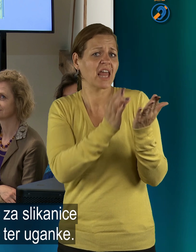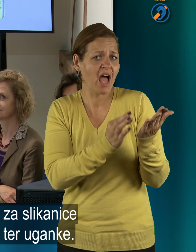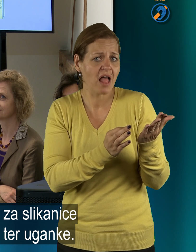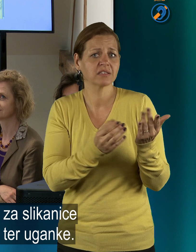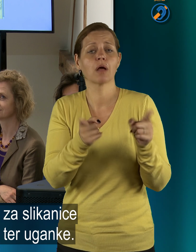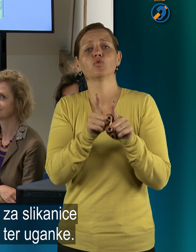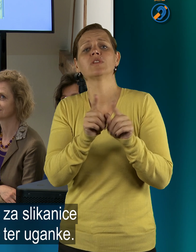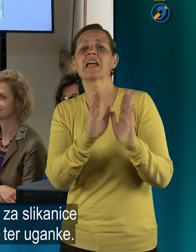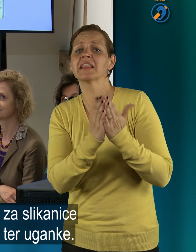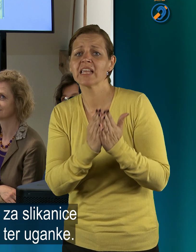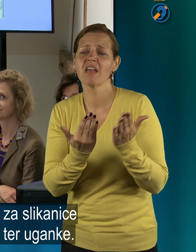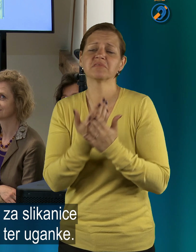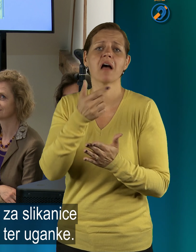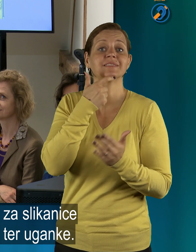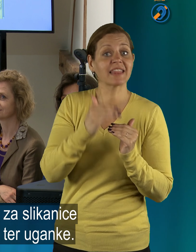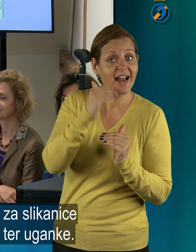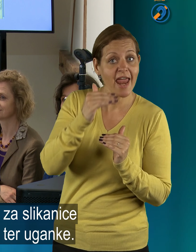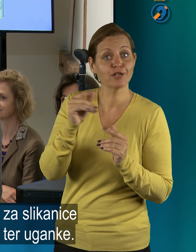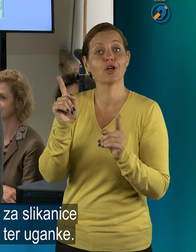ter uganke.